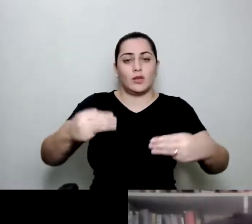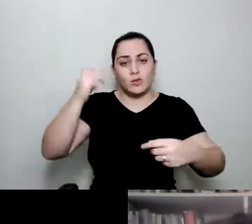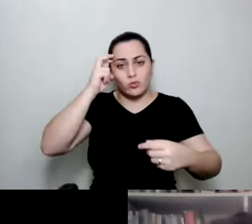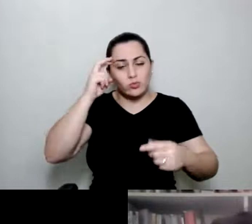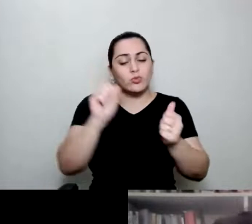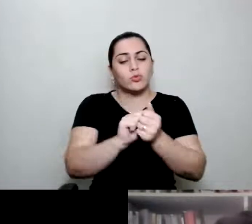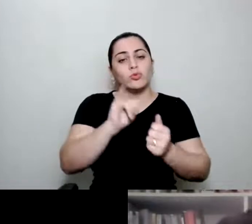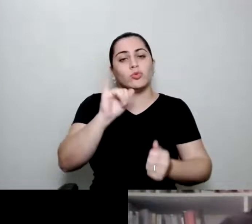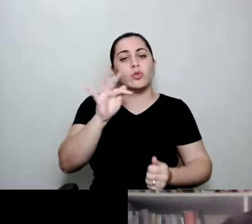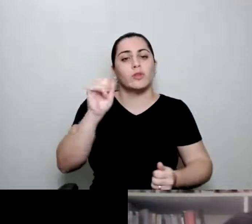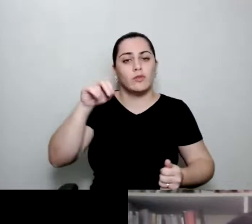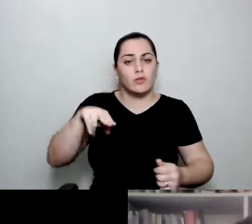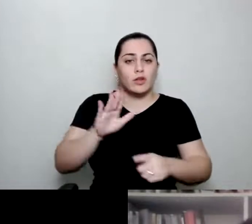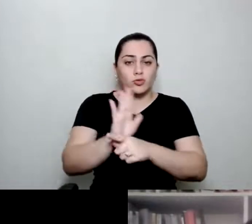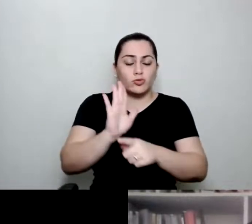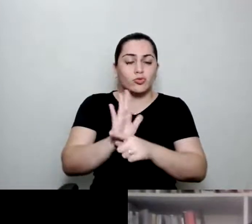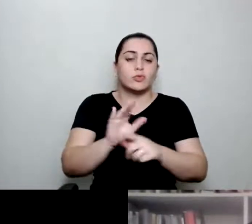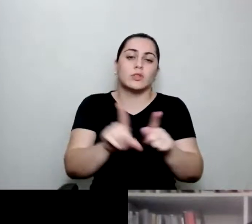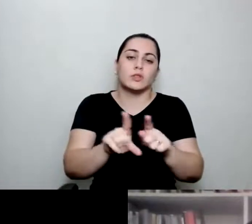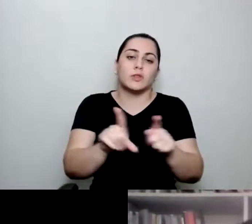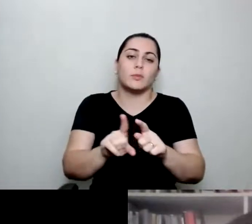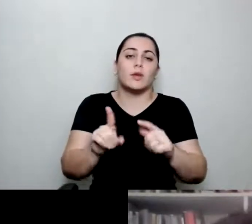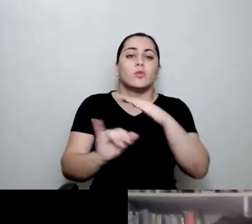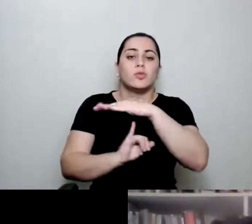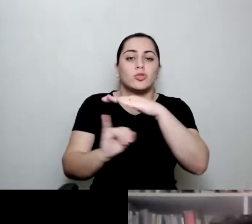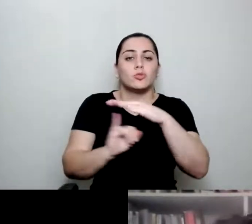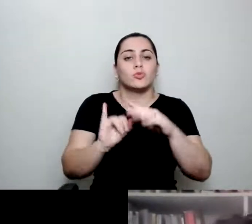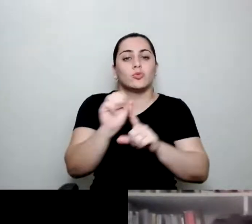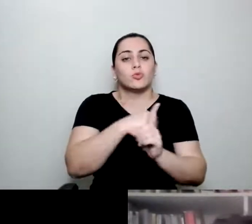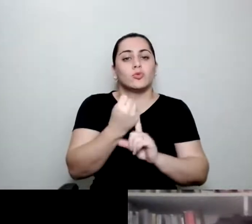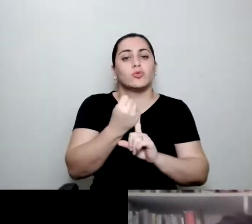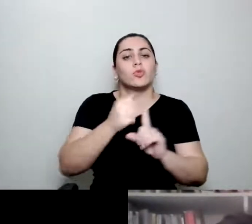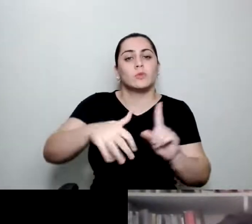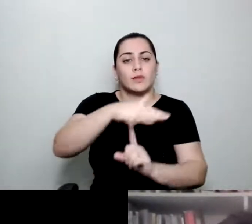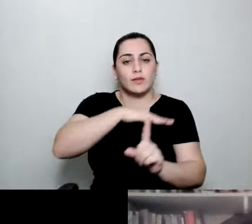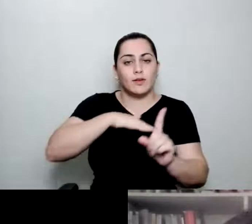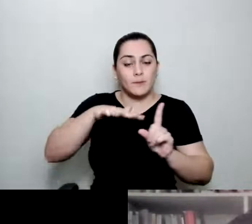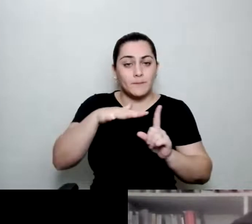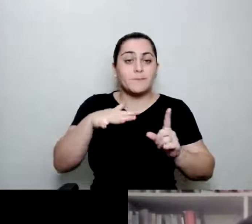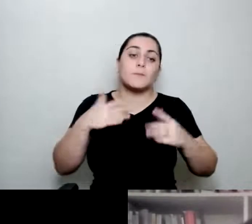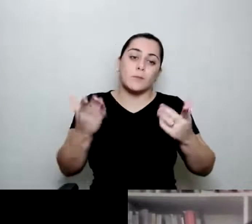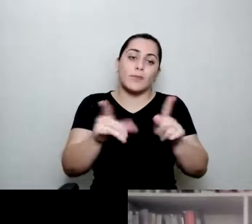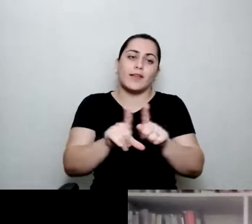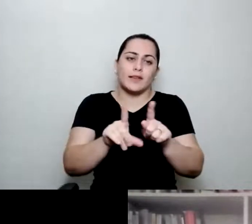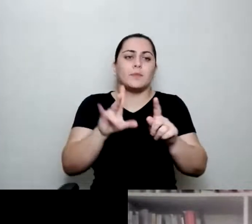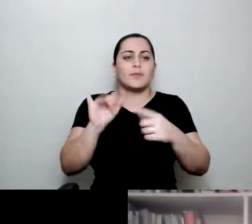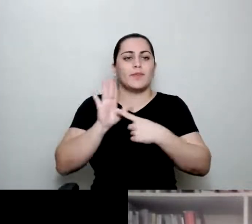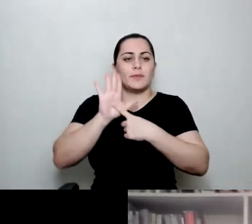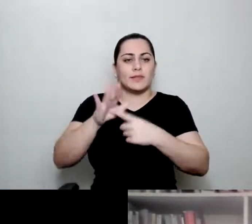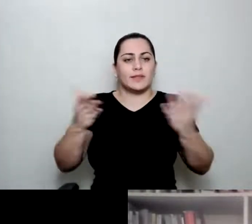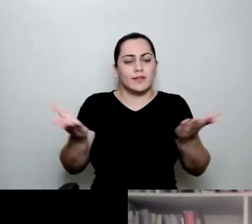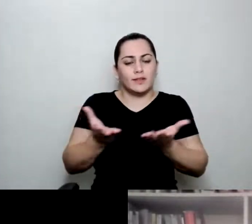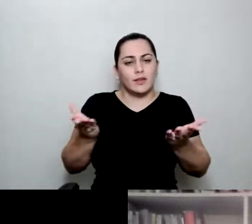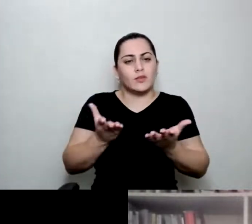IFAM, e executado pelo Instituto Socioambiental. E aí é algo que ele, inclusive, vai trazer hoje, né? Ele concebeu